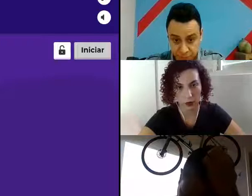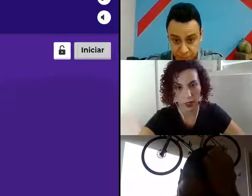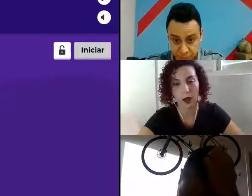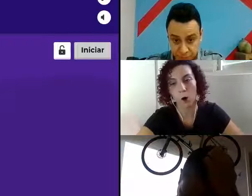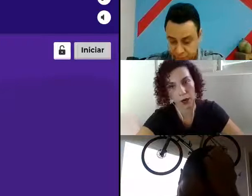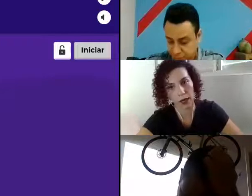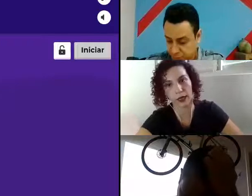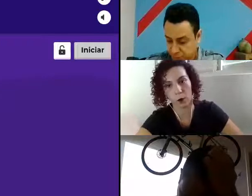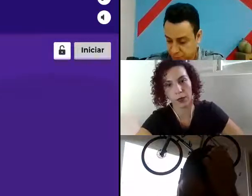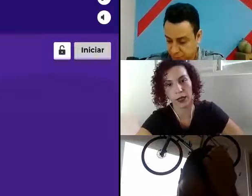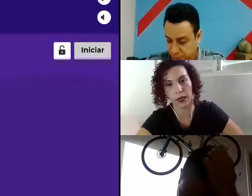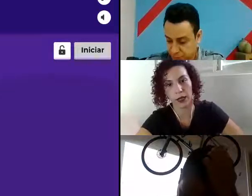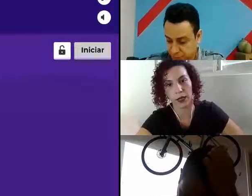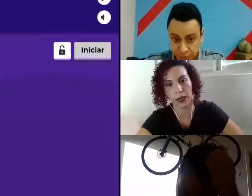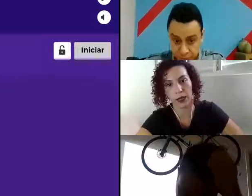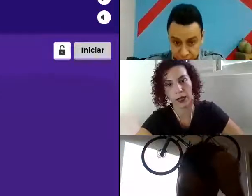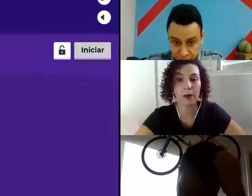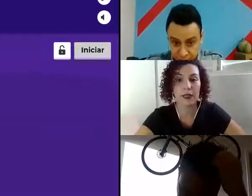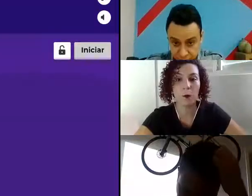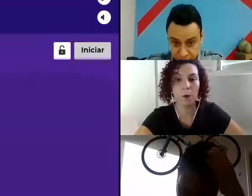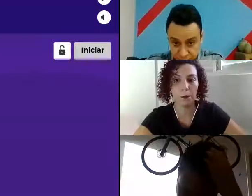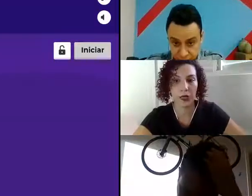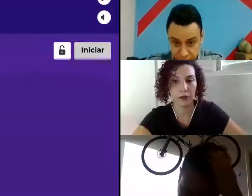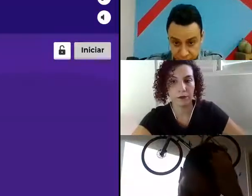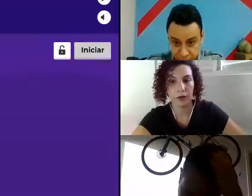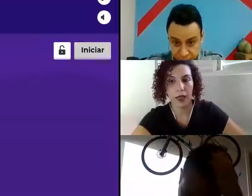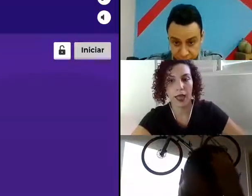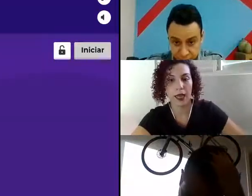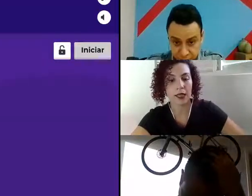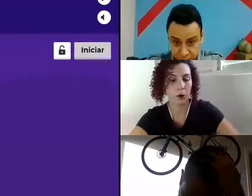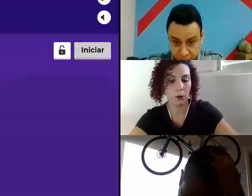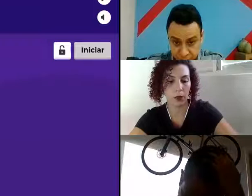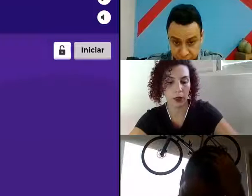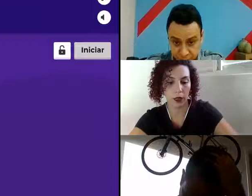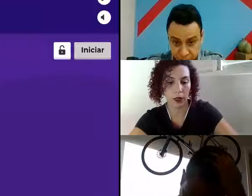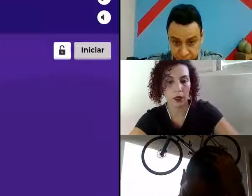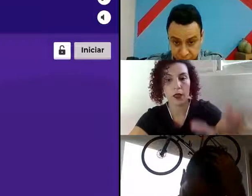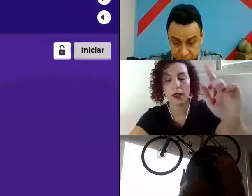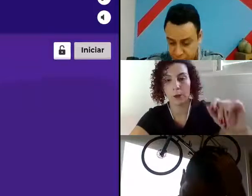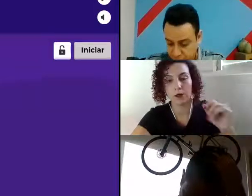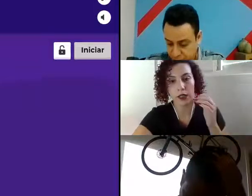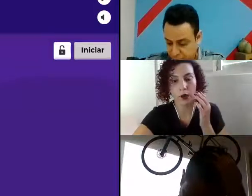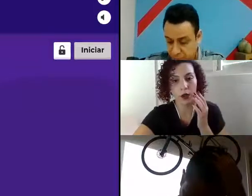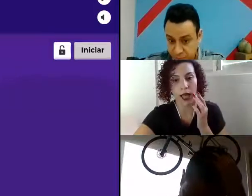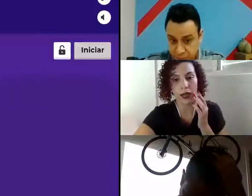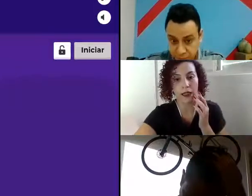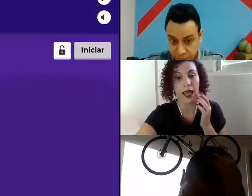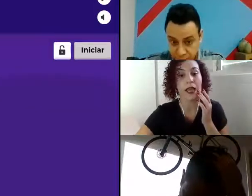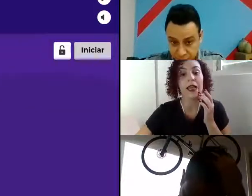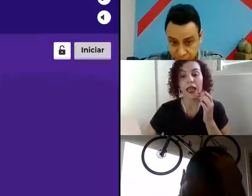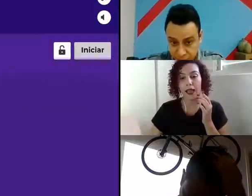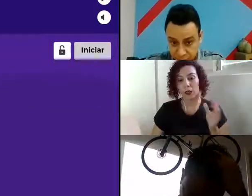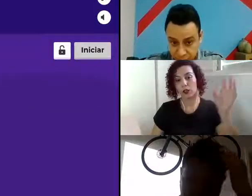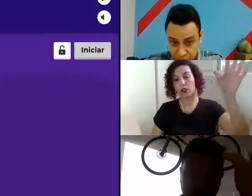www.kahoot.it, tá? Ou para quem tem um aplicativo, vai aparecer um PIN. É esse número aqui que é para vocês colocarem,